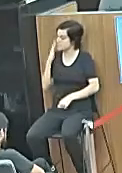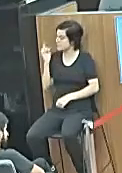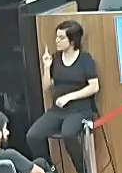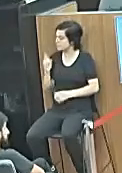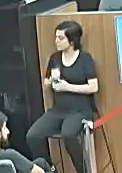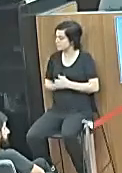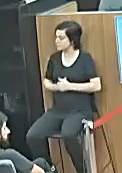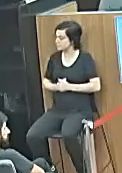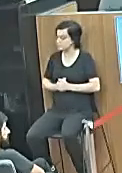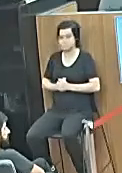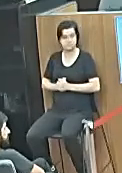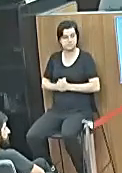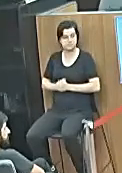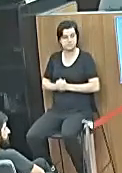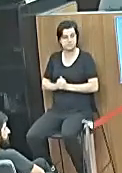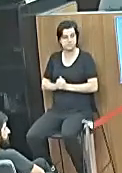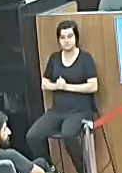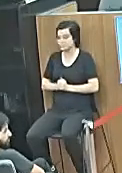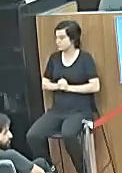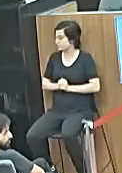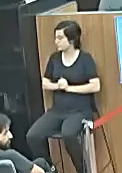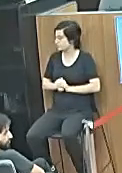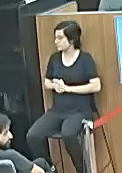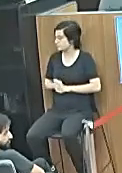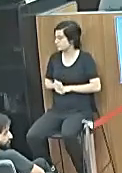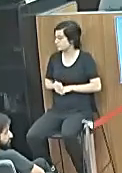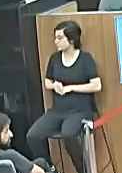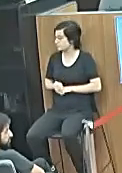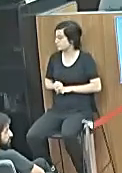está em peso aqui hoje